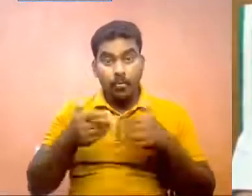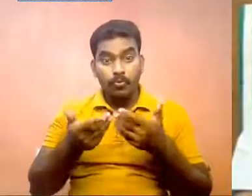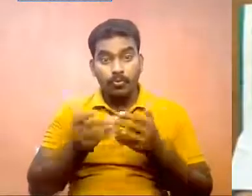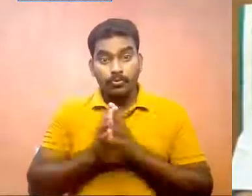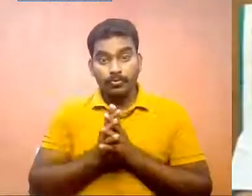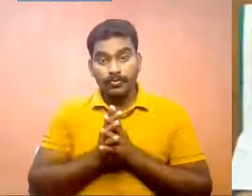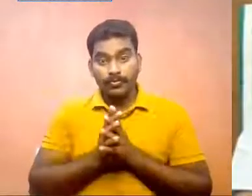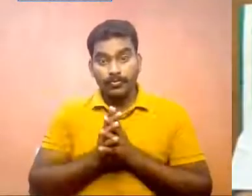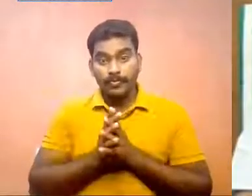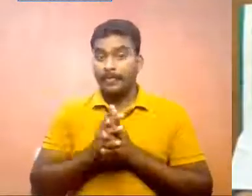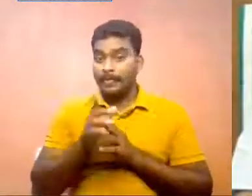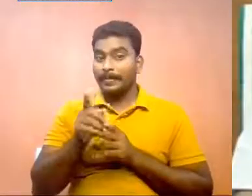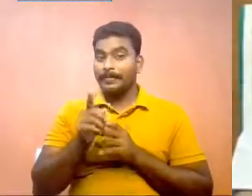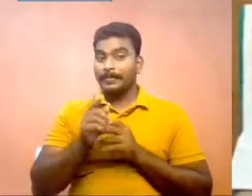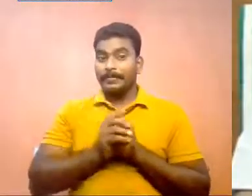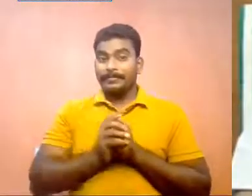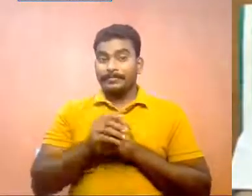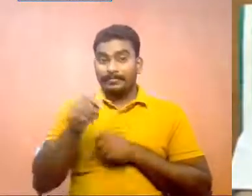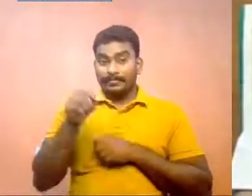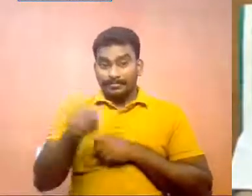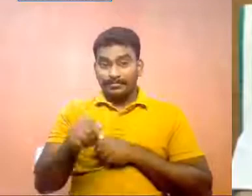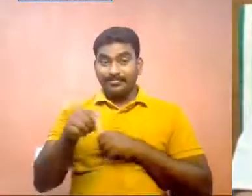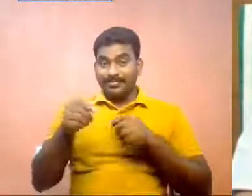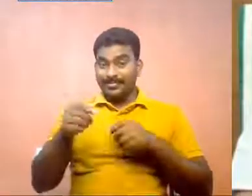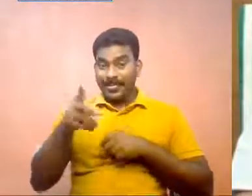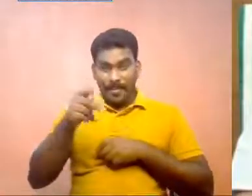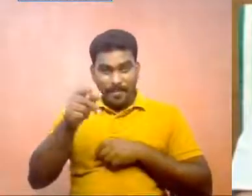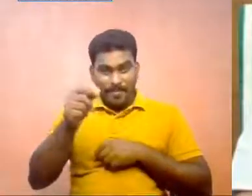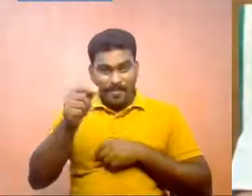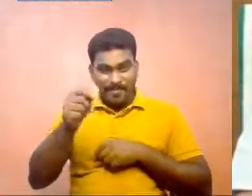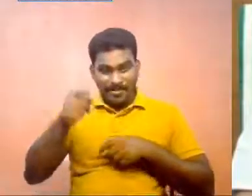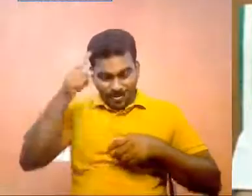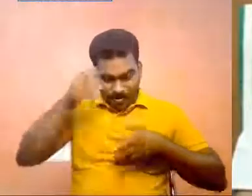അപ്പോൾ ഇതുമായി ബന്ധപ്പെട്ട്